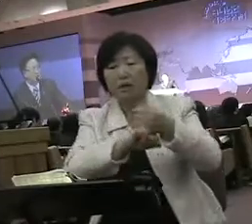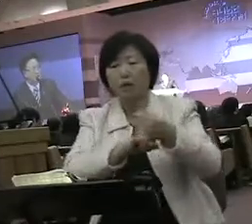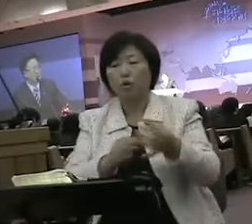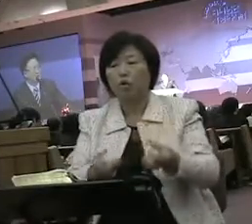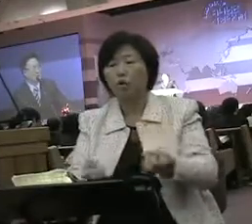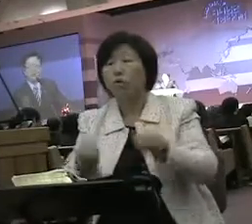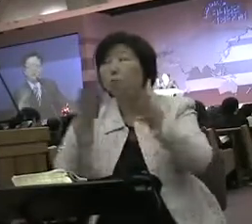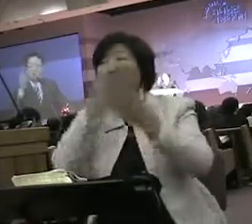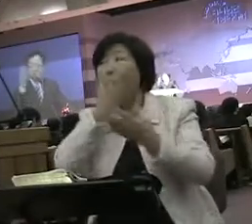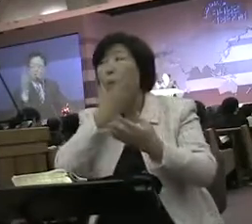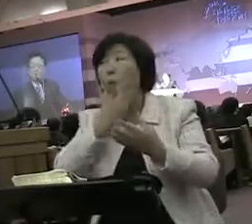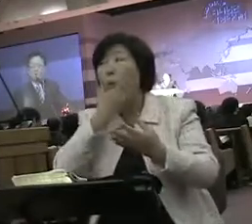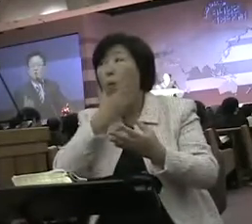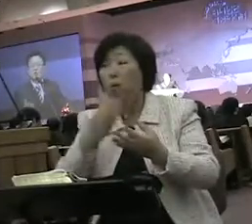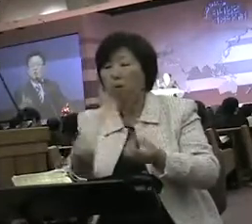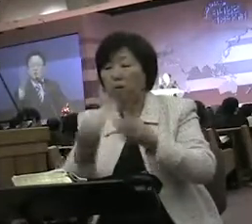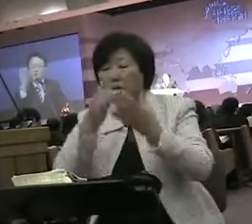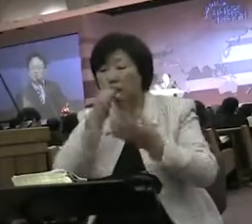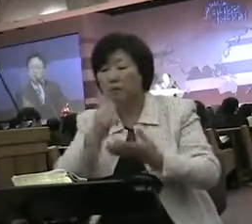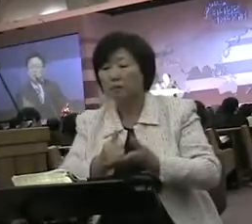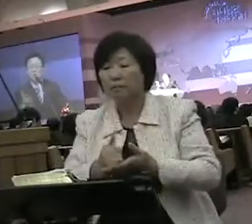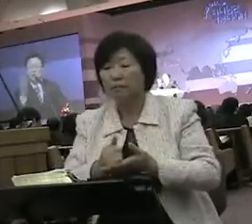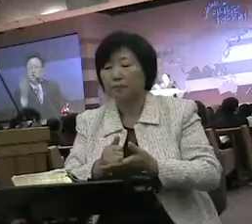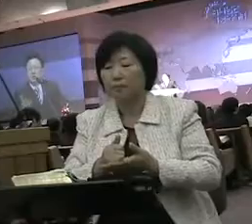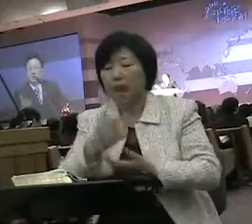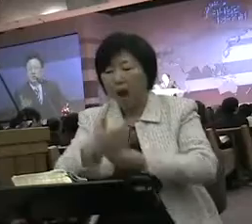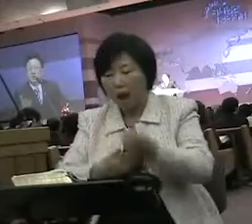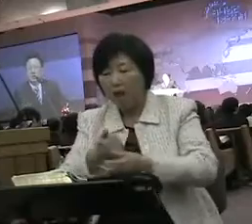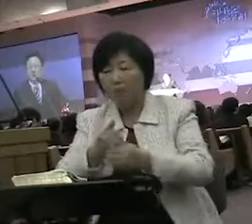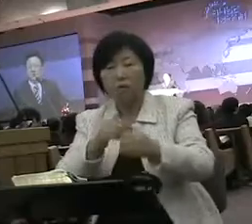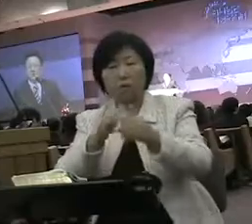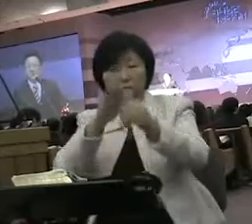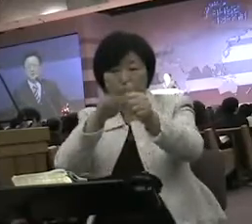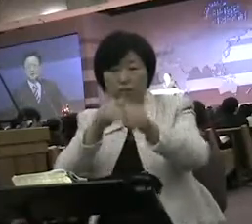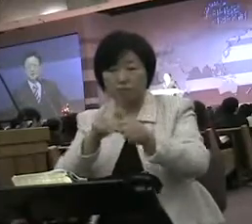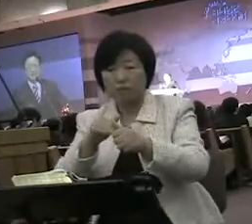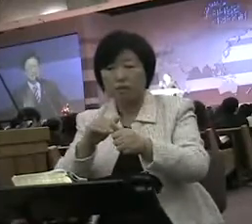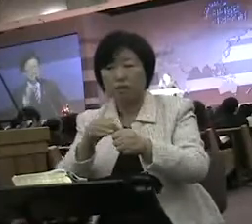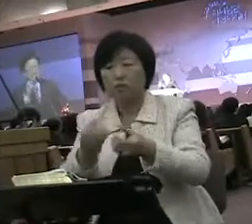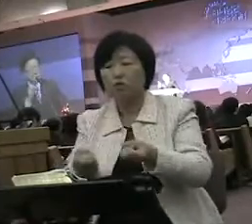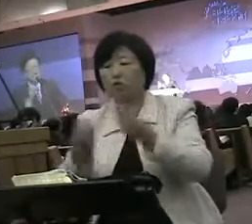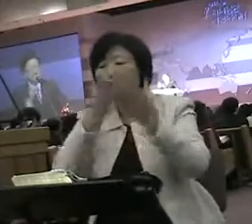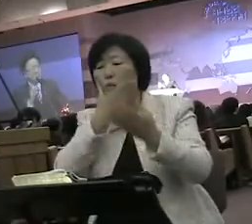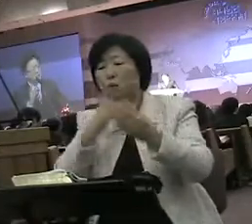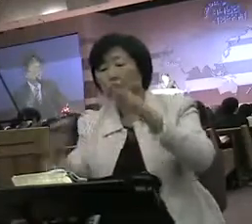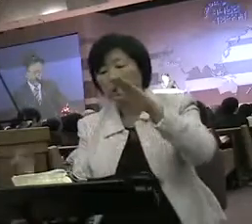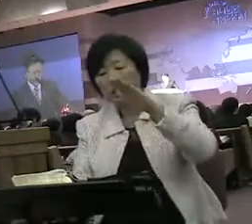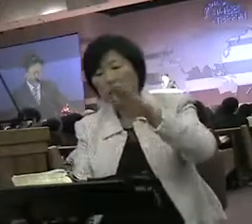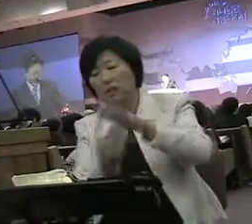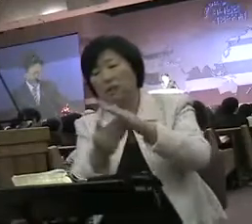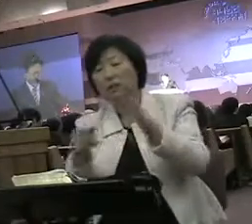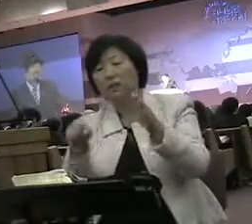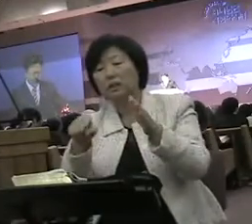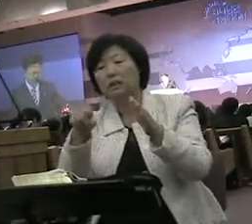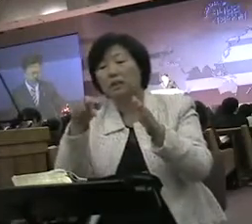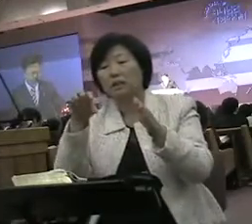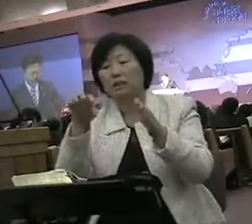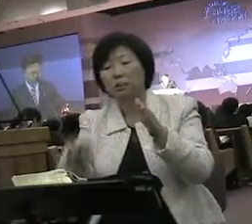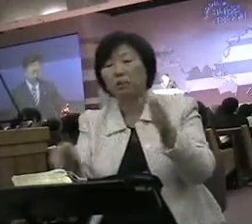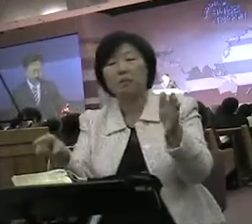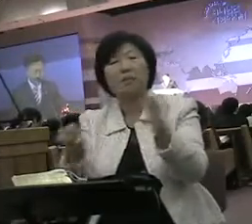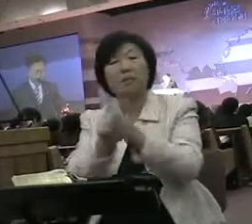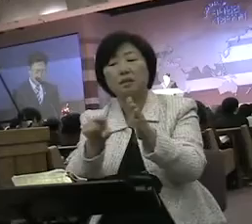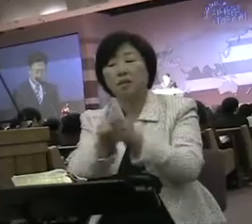따라옵니다. 하나님께서 그 부르심을 통해 이루고자 하시는 축복이 따라옵니다. 그런데 거기에 믿음이 반응이 되어야